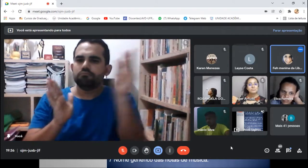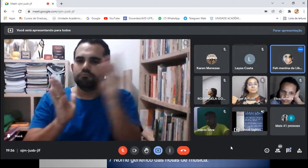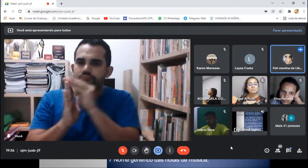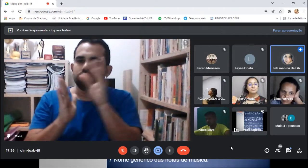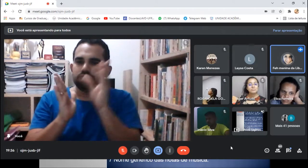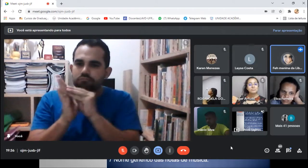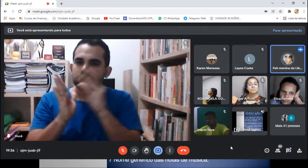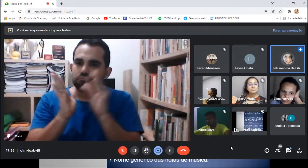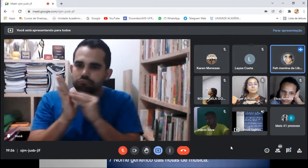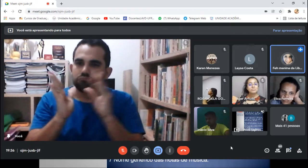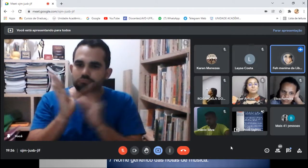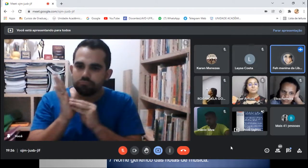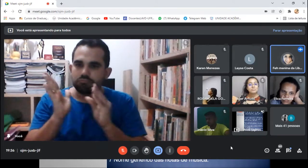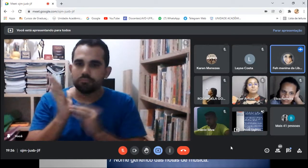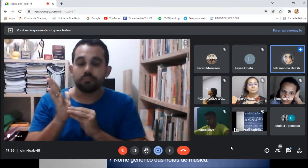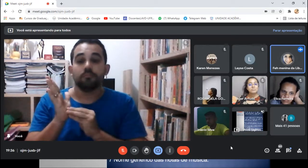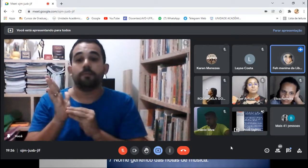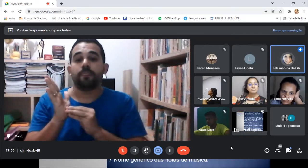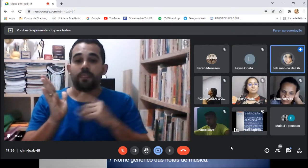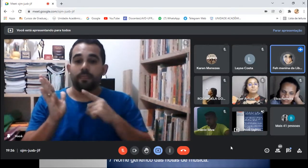Outro conceito também dado a signos são as notas